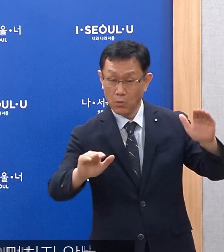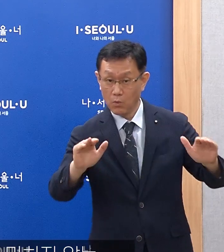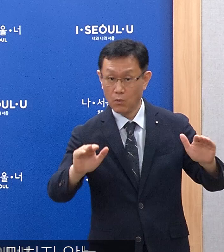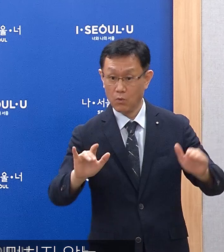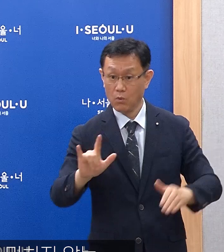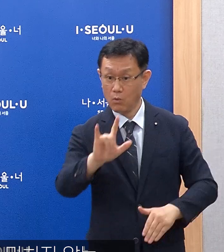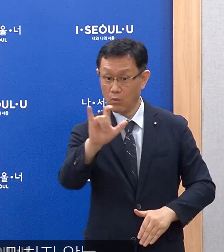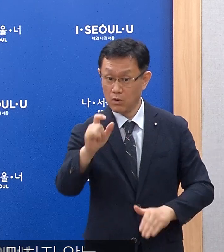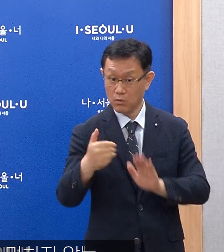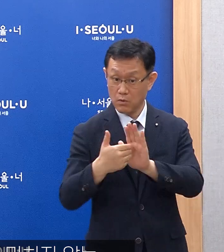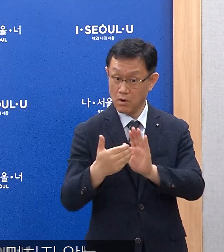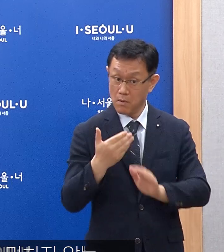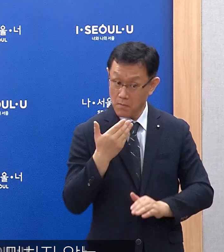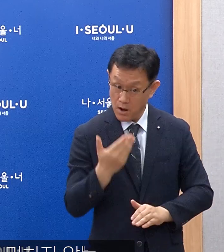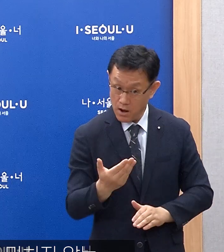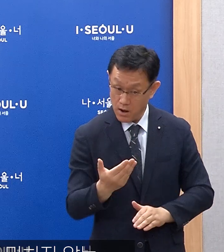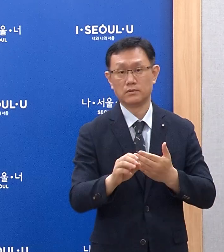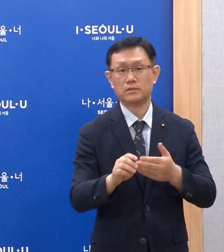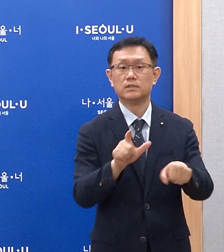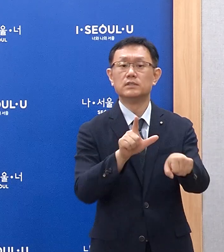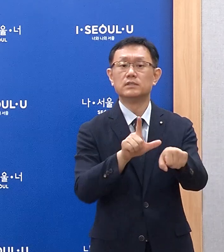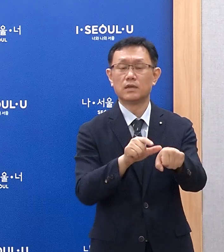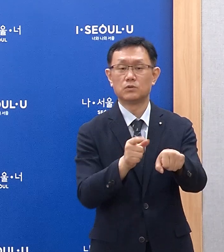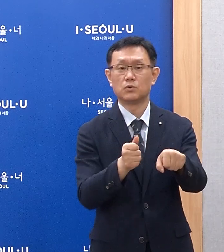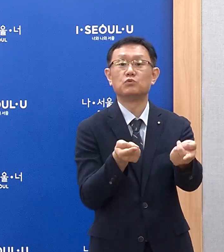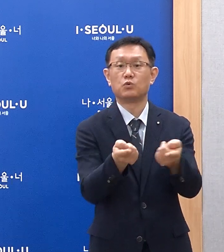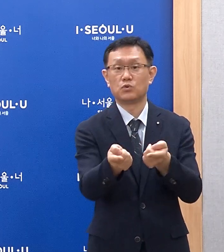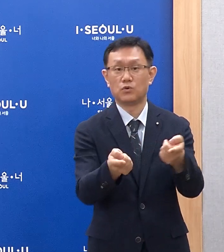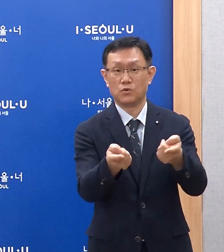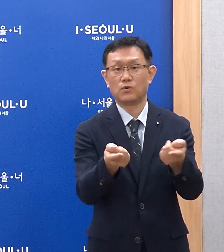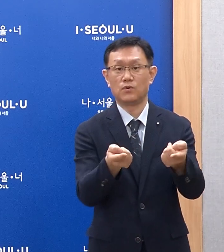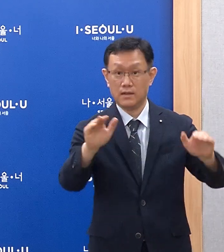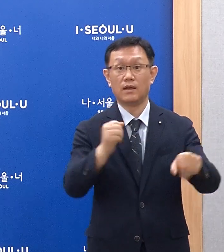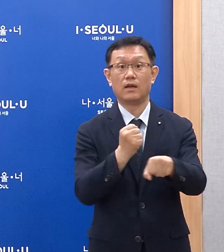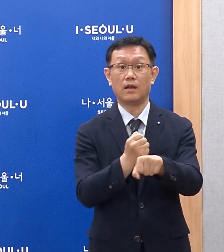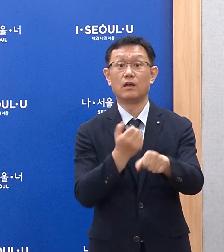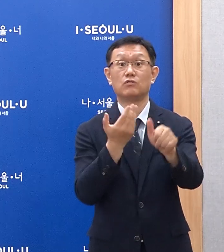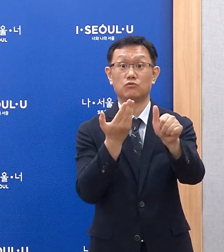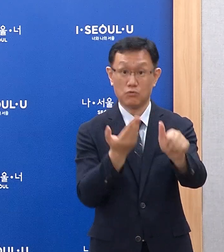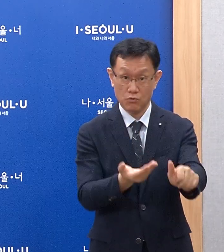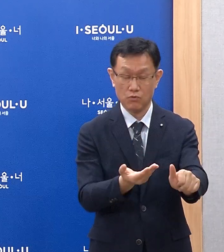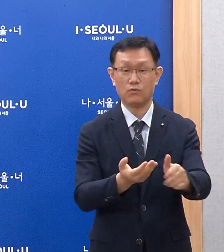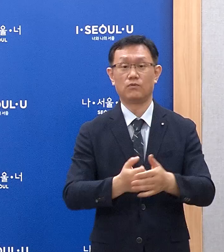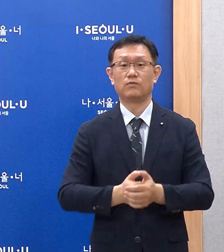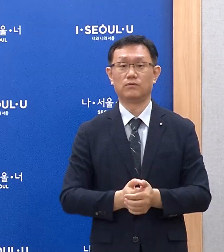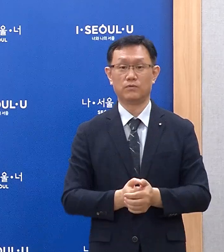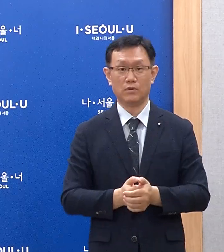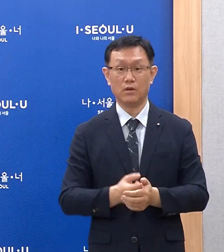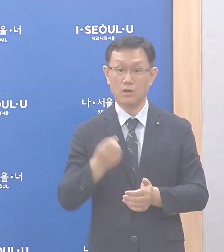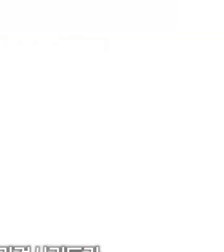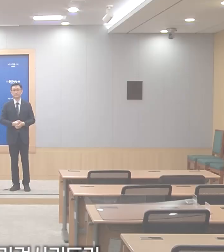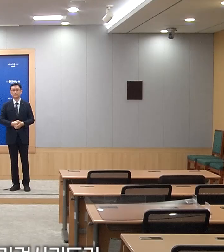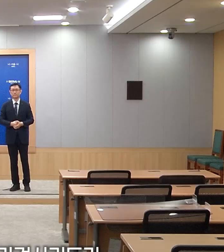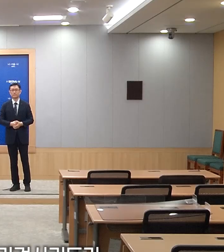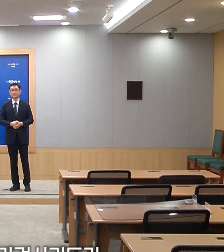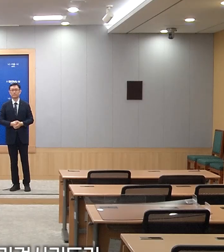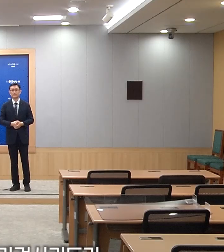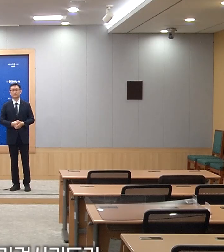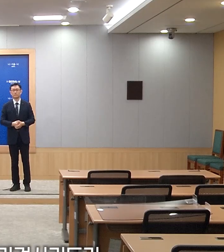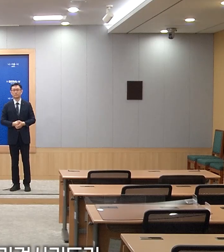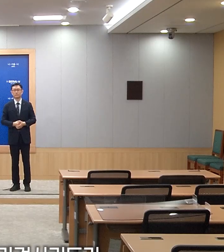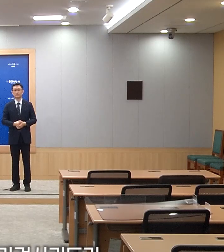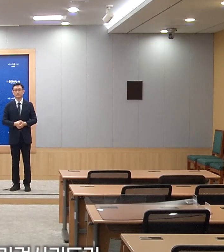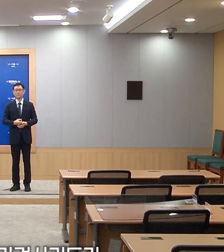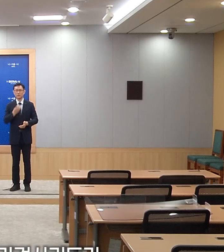있다면 시간대별로 좀 차등을 주자. 그것이 오히려 감염 확산을 더디게 하는 것이고 막는 방법이다. 시장님 취임